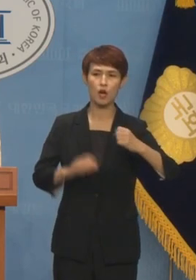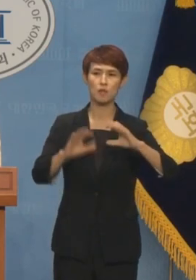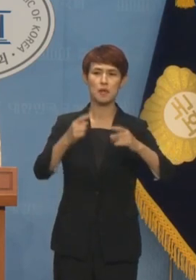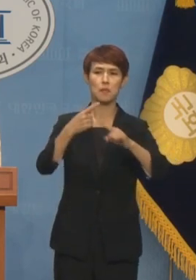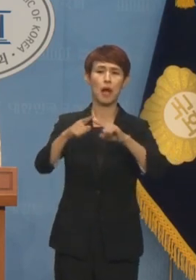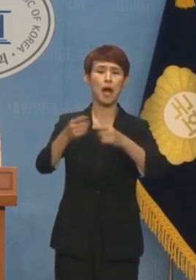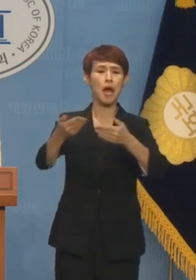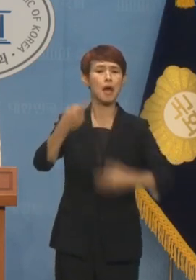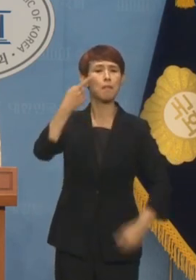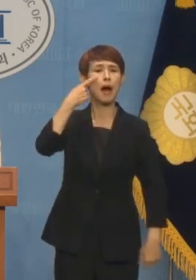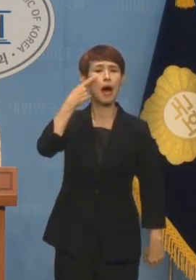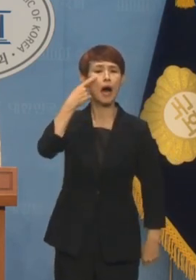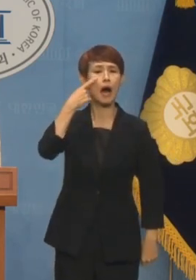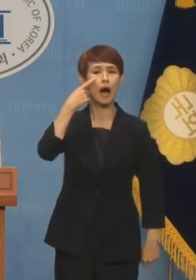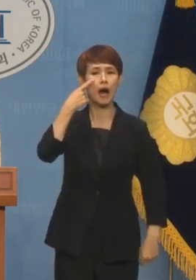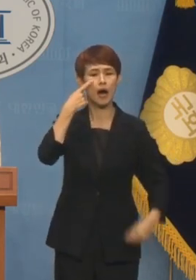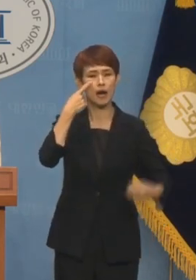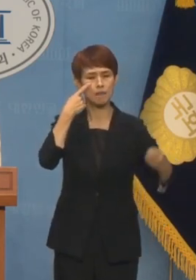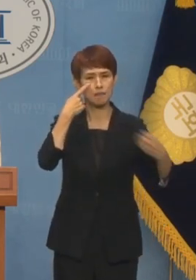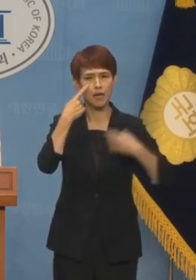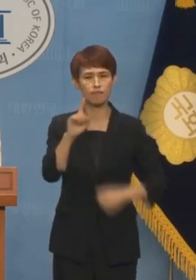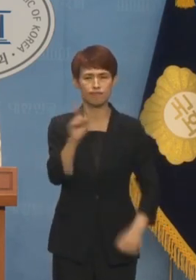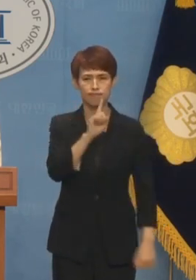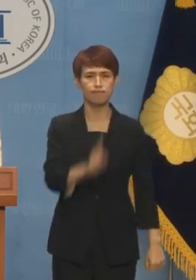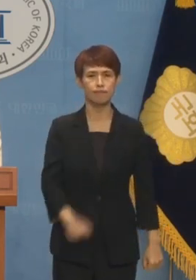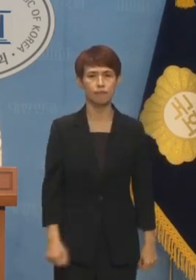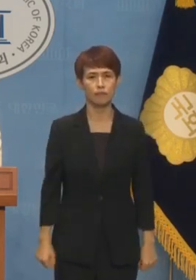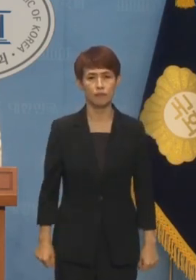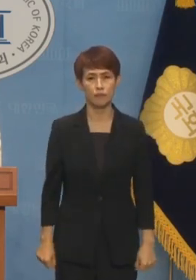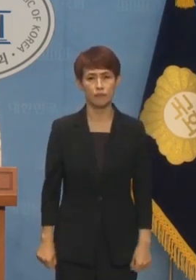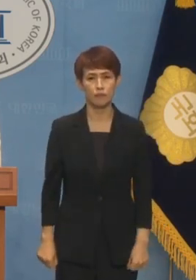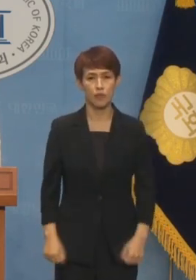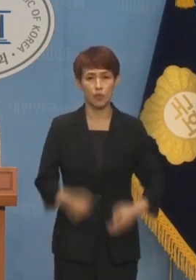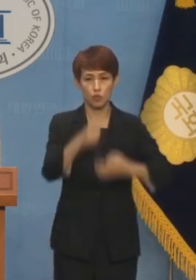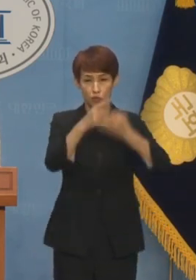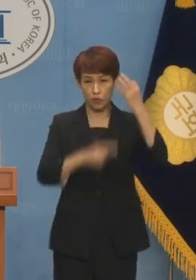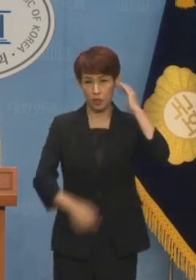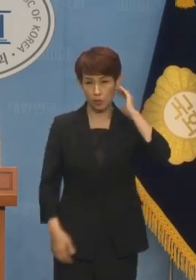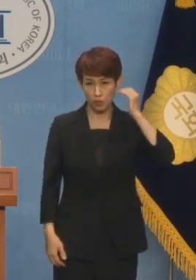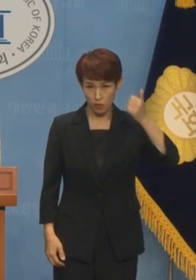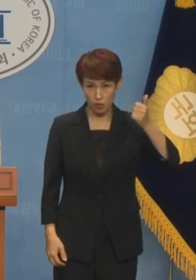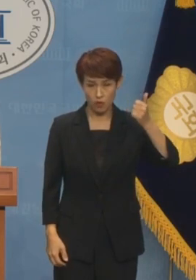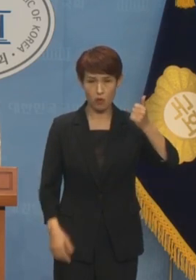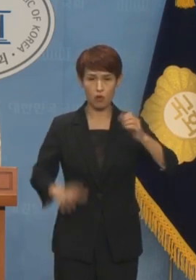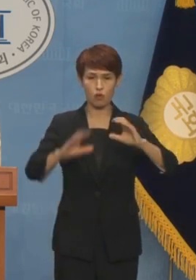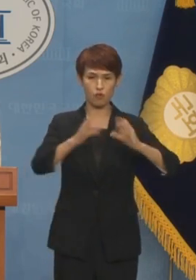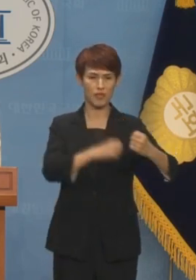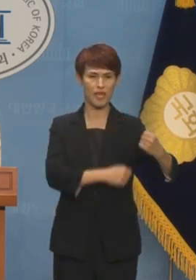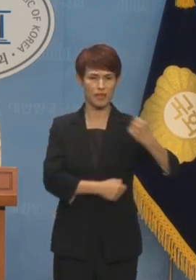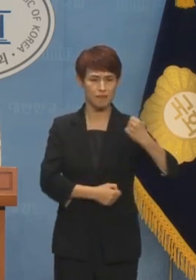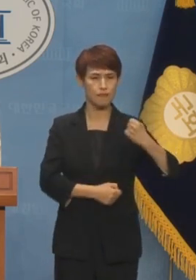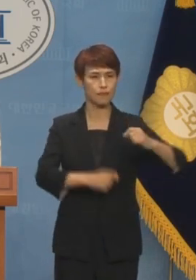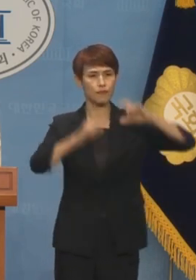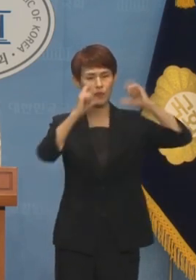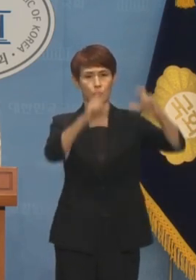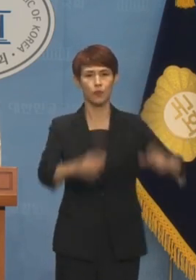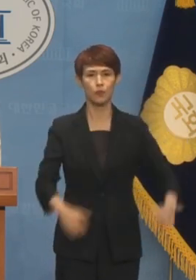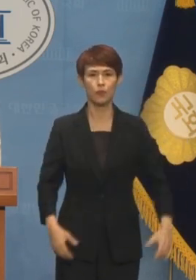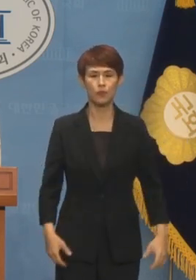평가를 받아봐야 한다는 소리를 합니다. 윤석열 대통령과 국민의힘에